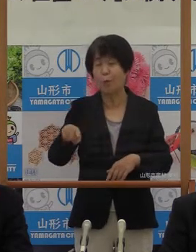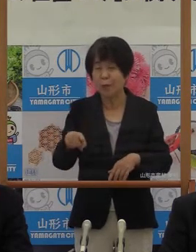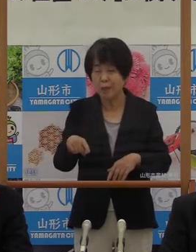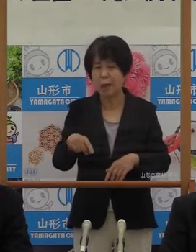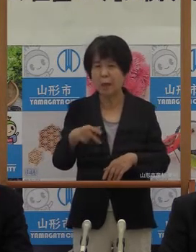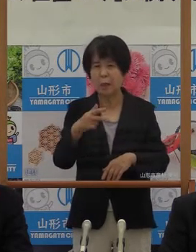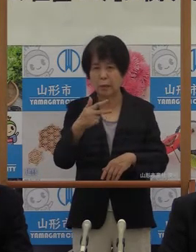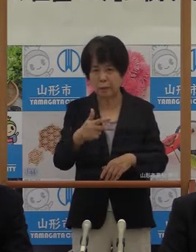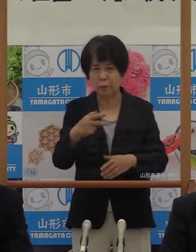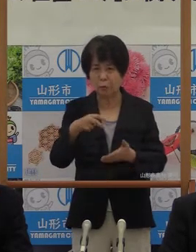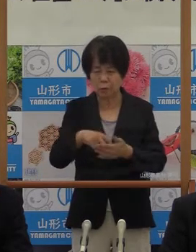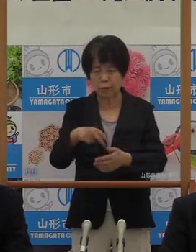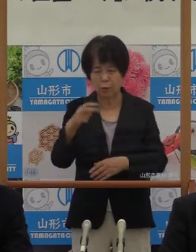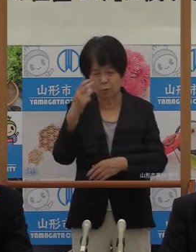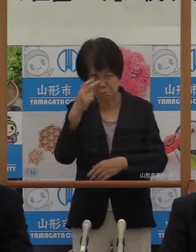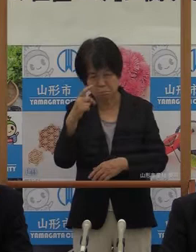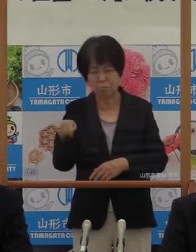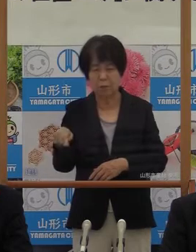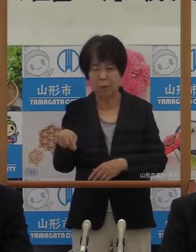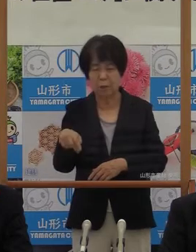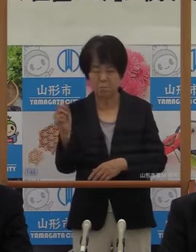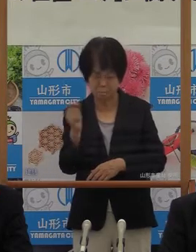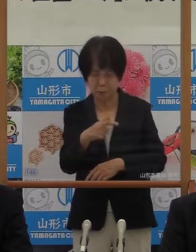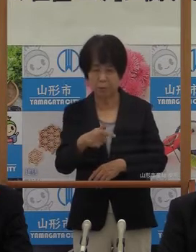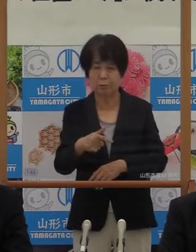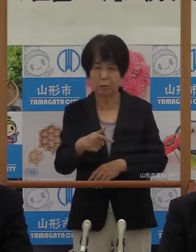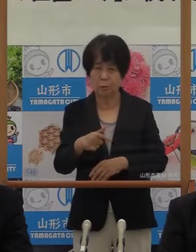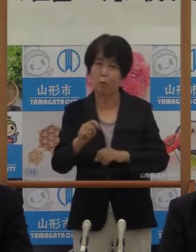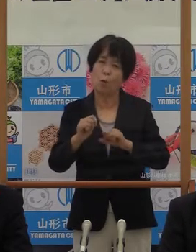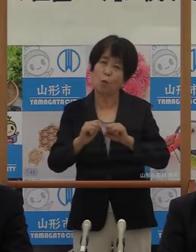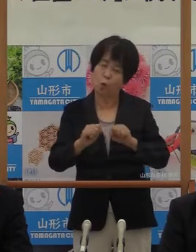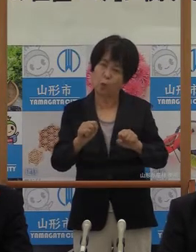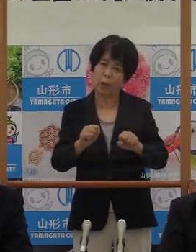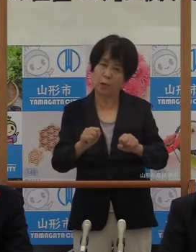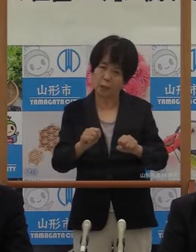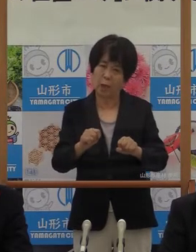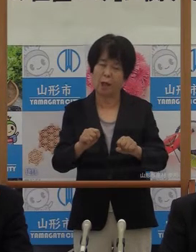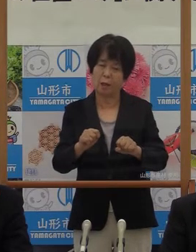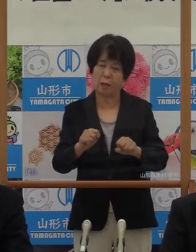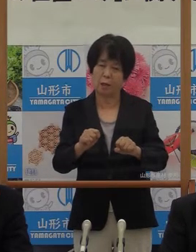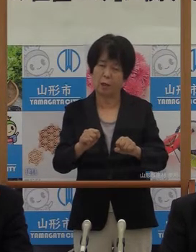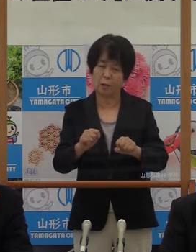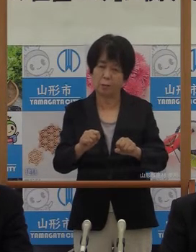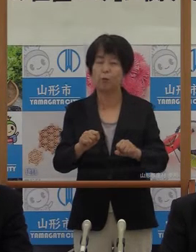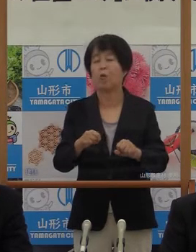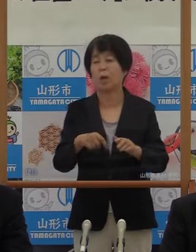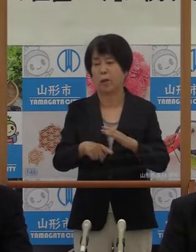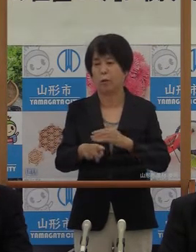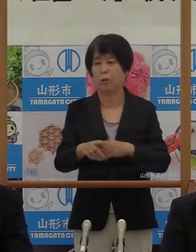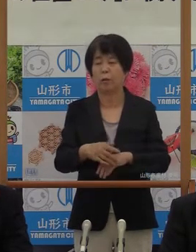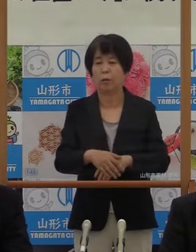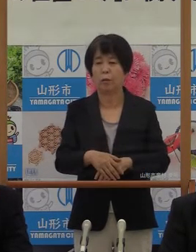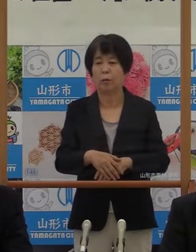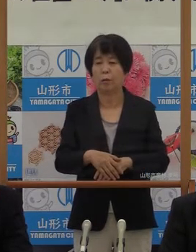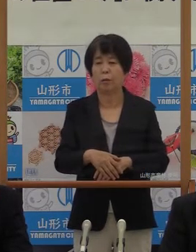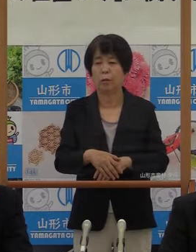ですね、まあ、急ピッチに行ったということがまあ一番大きいかと思います。